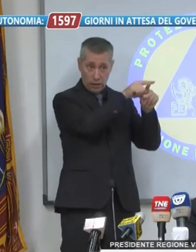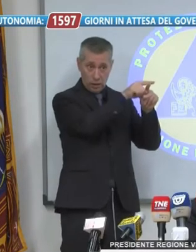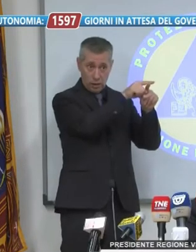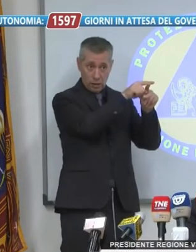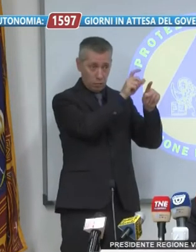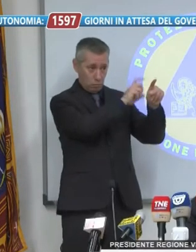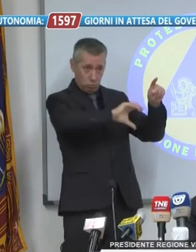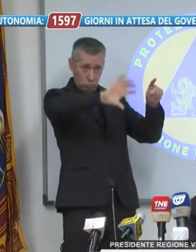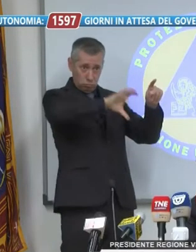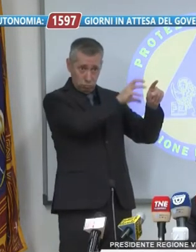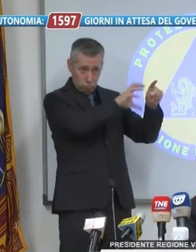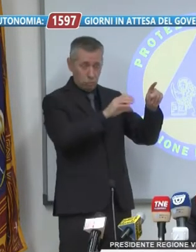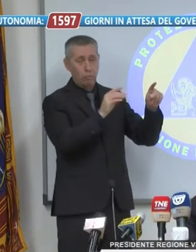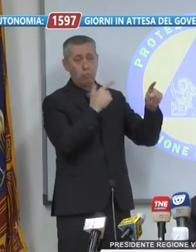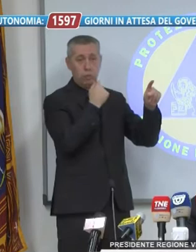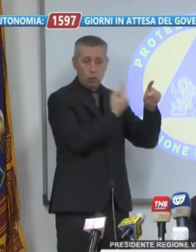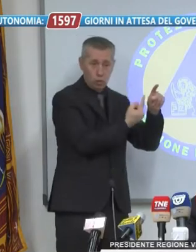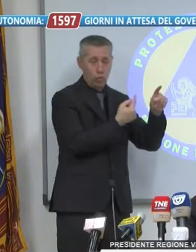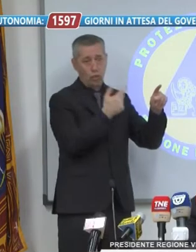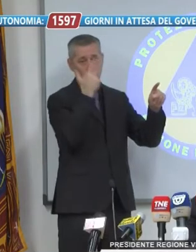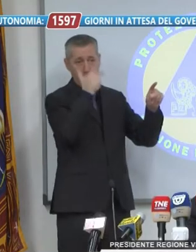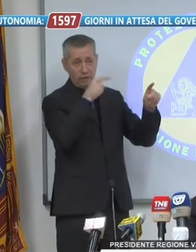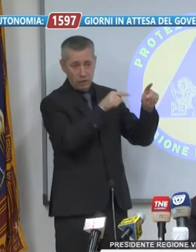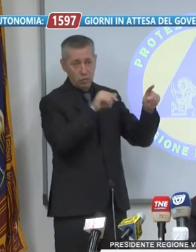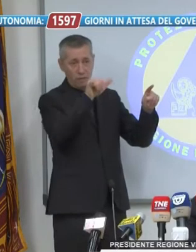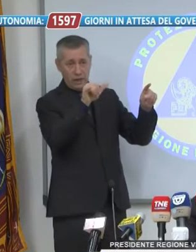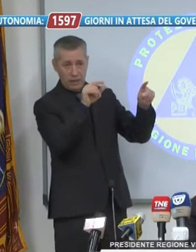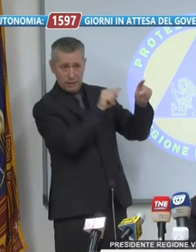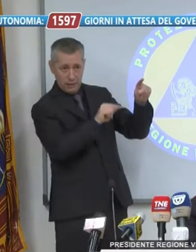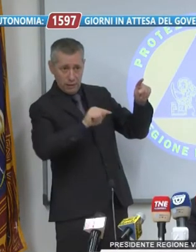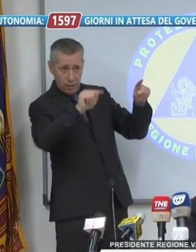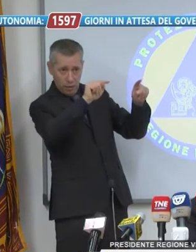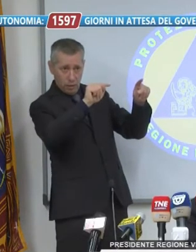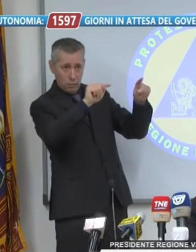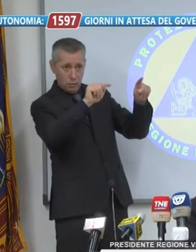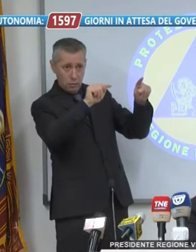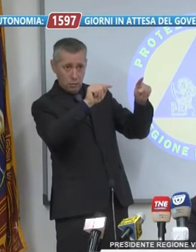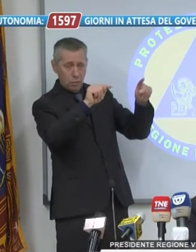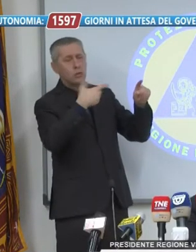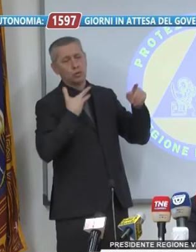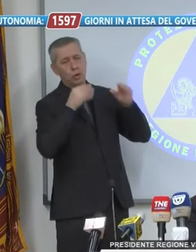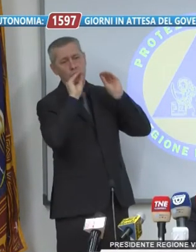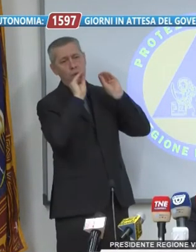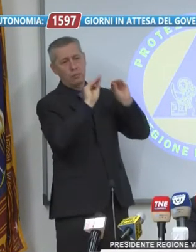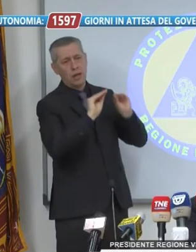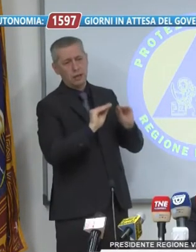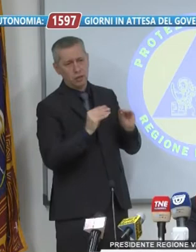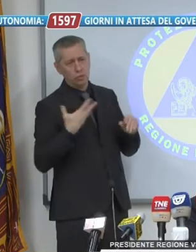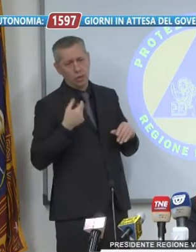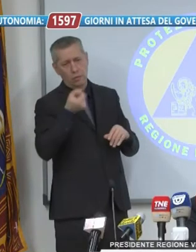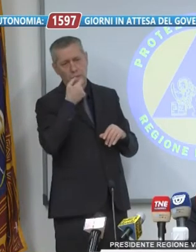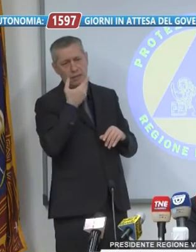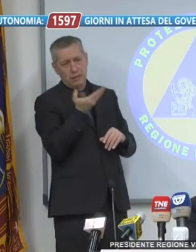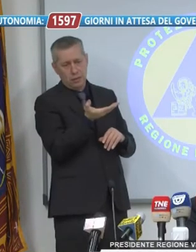sono Belluno, Treviso e Venezia, e quindi sono, cioè, un magazzino, qualora mai